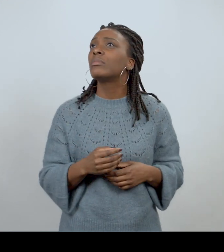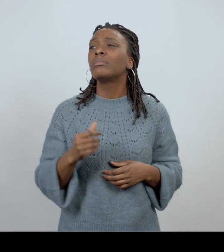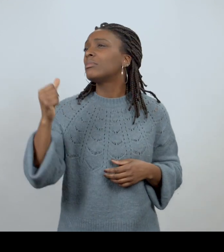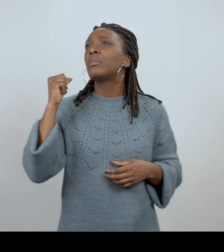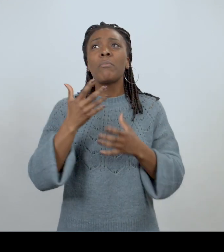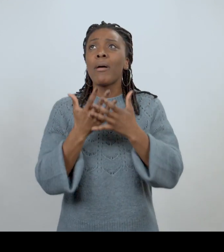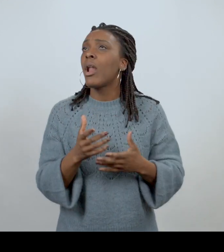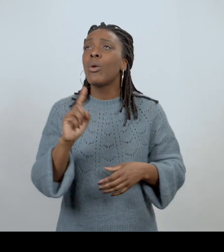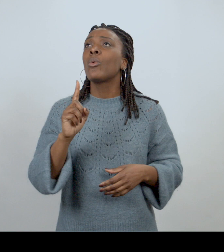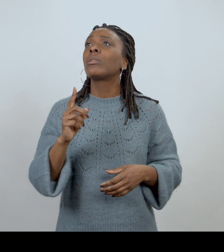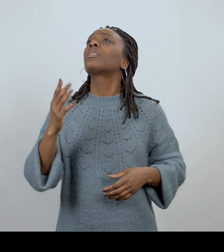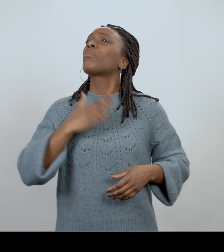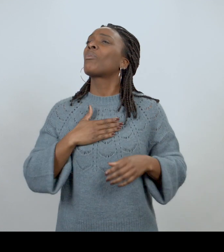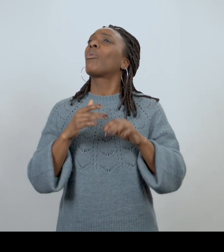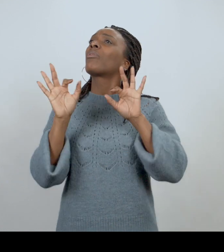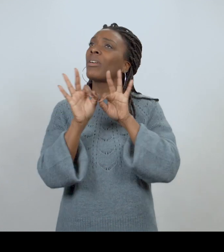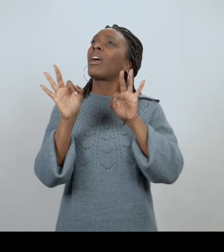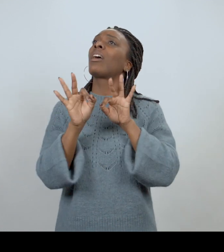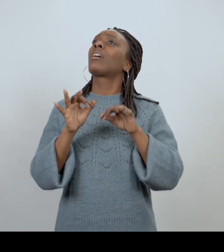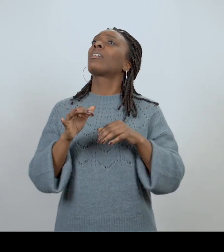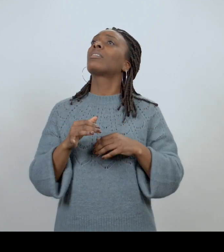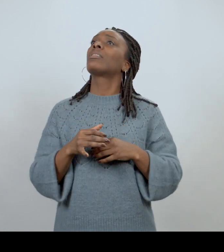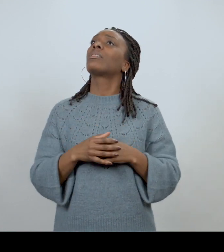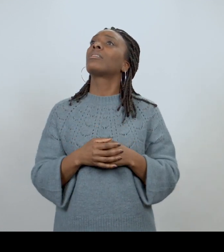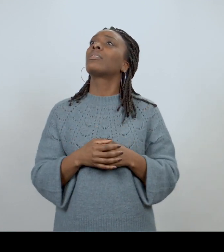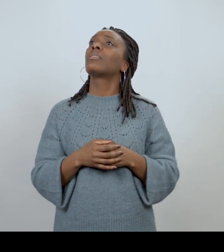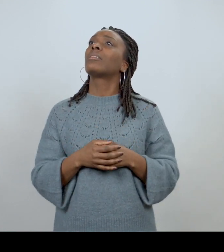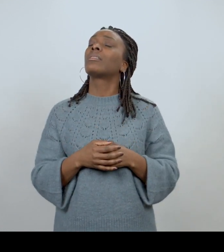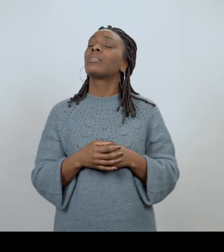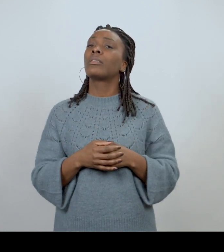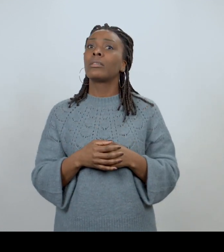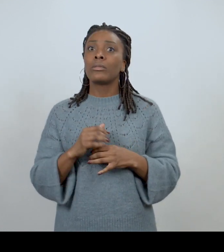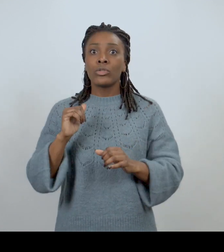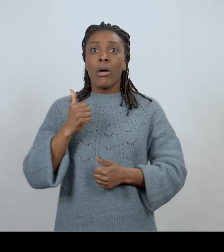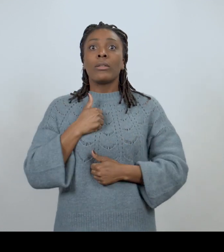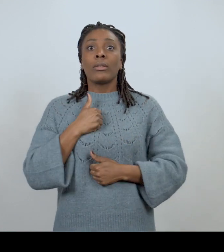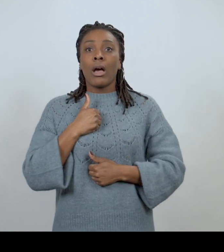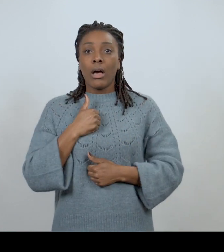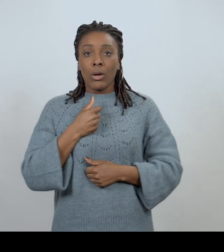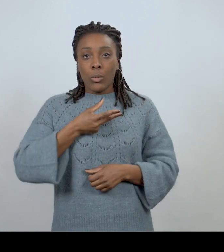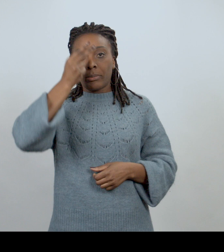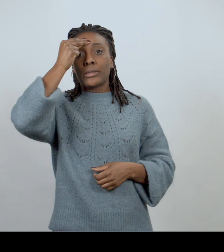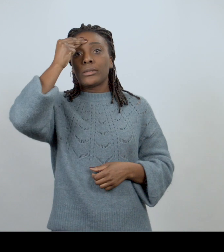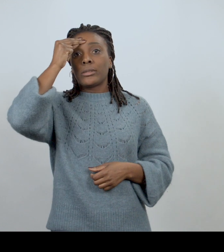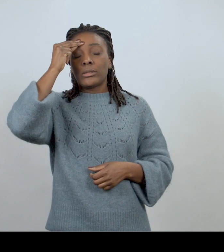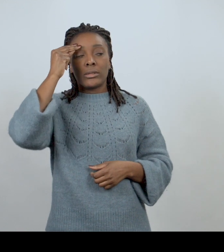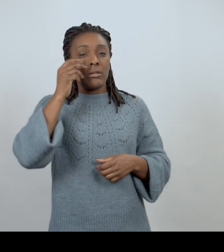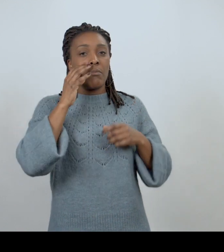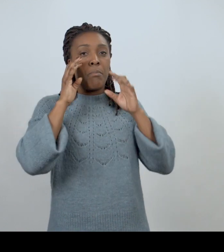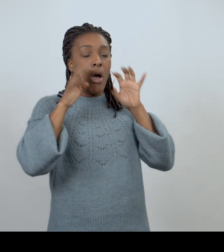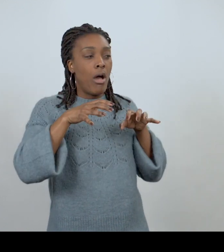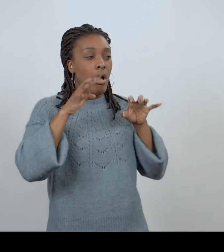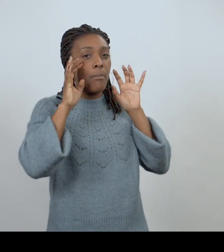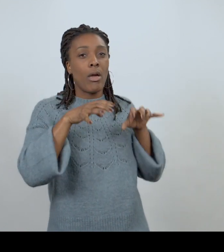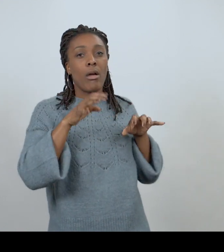n'est pas lourd, c'est mon frère ! » Le soldat, compris tout de suite, est fondi en